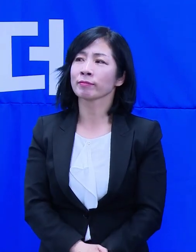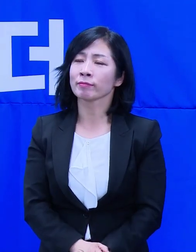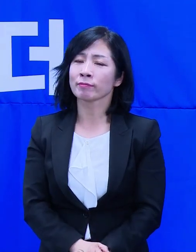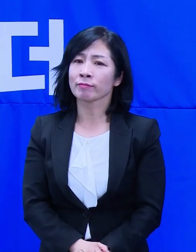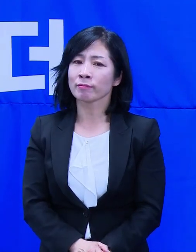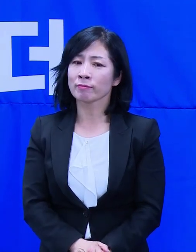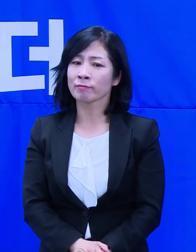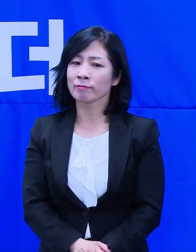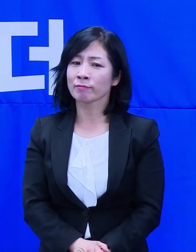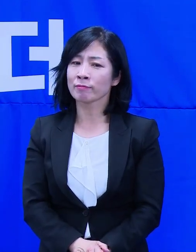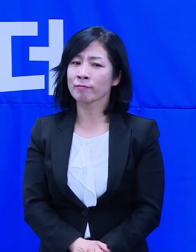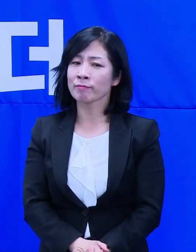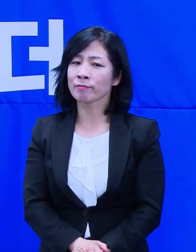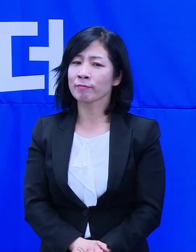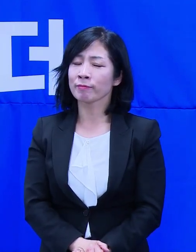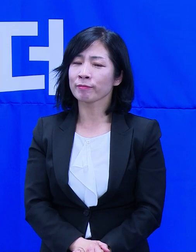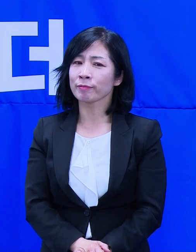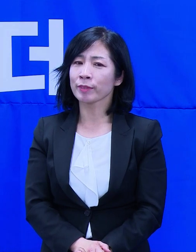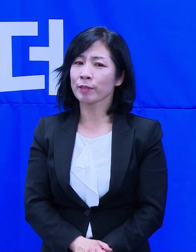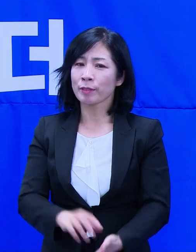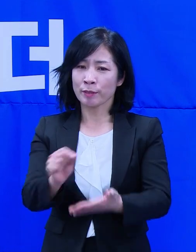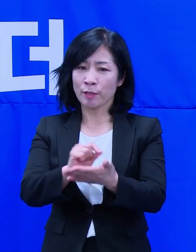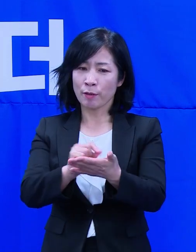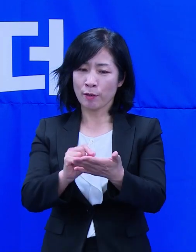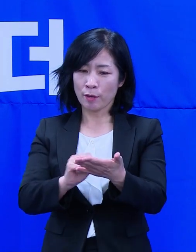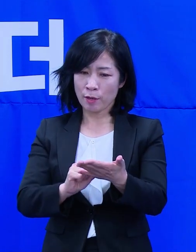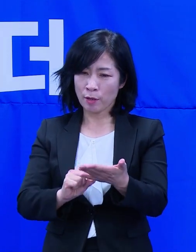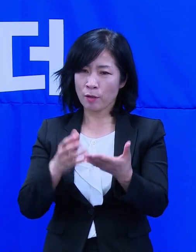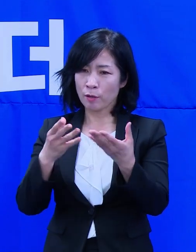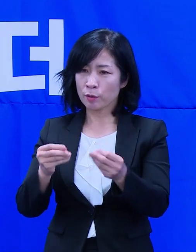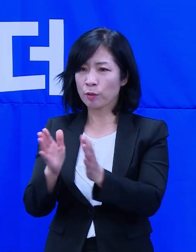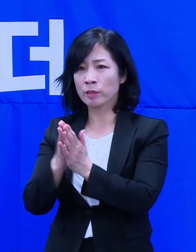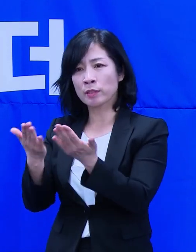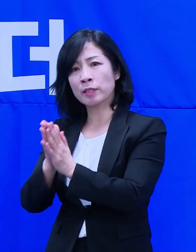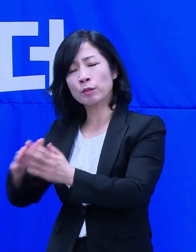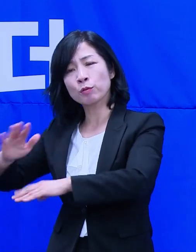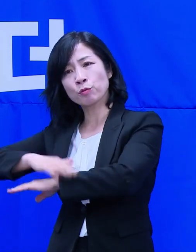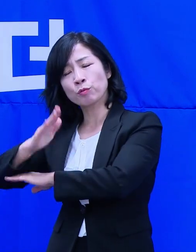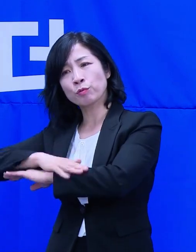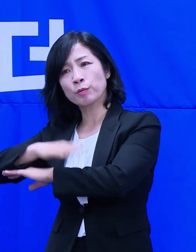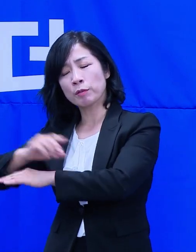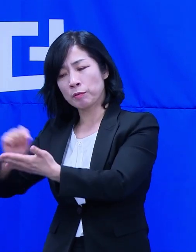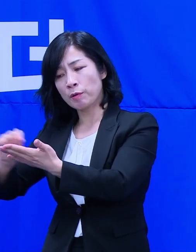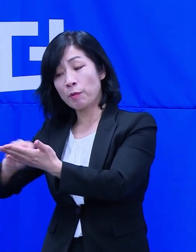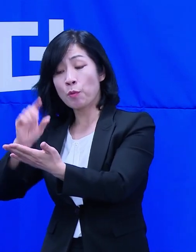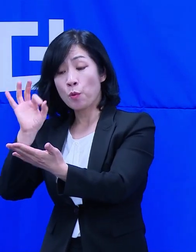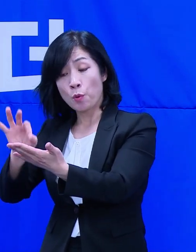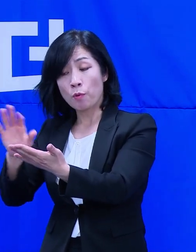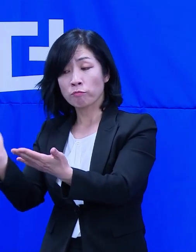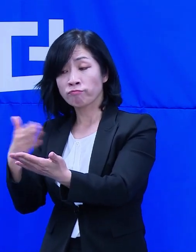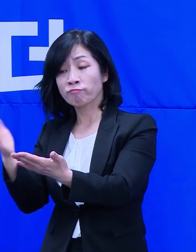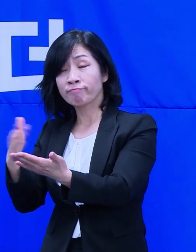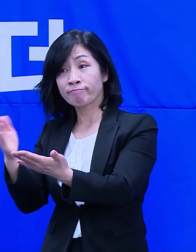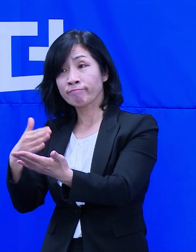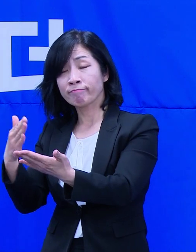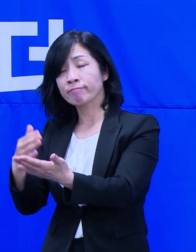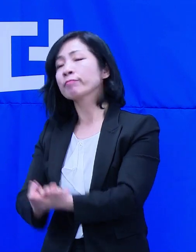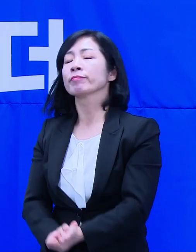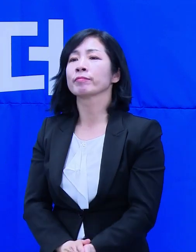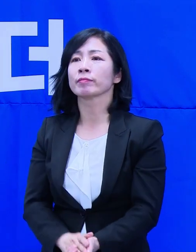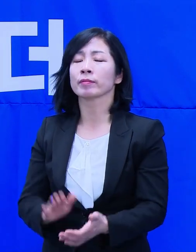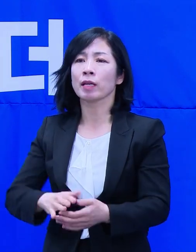예, 그렇게 쓴 그 내용을 가지고 책도 만들고 해서 저도 가끔은 이렇게 읽어보게 되는데, 그러면서